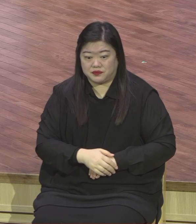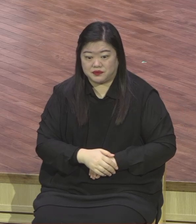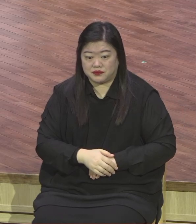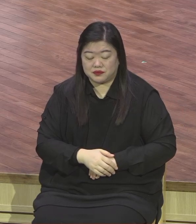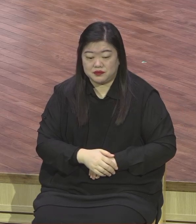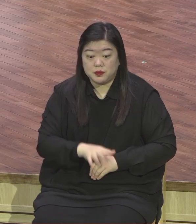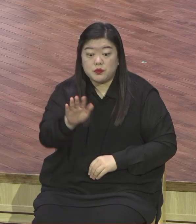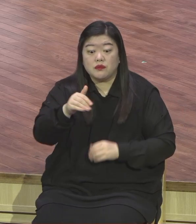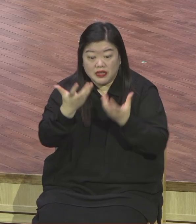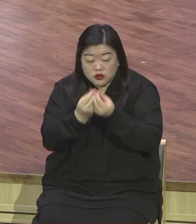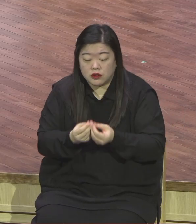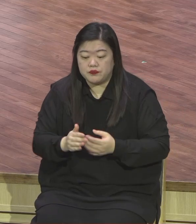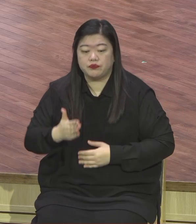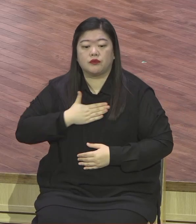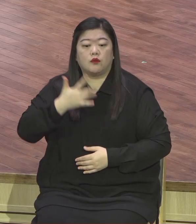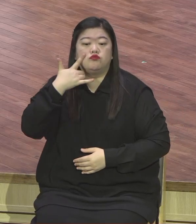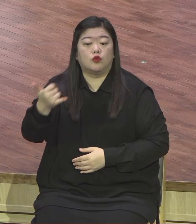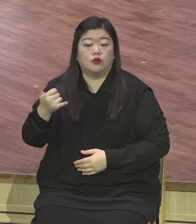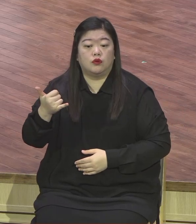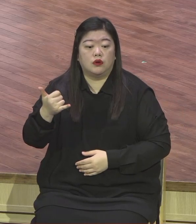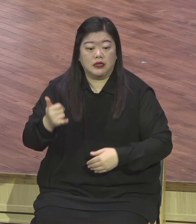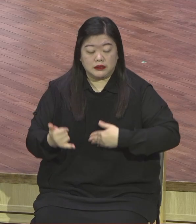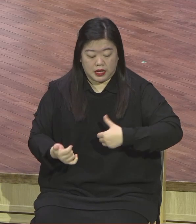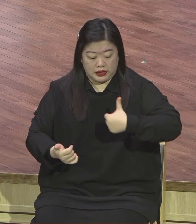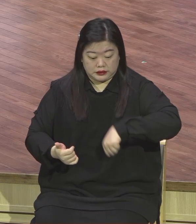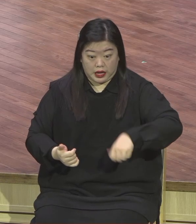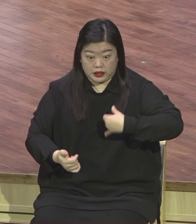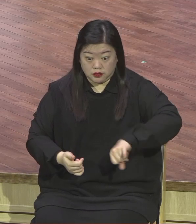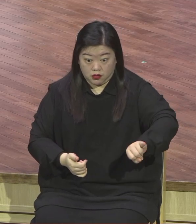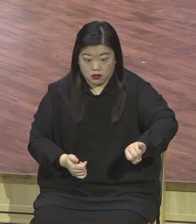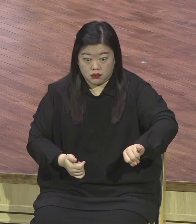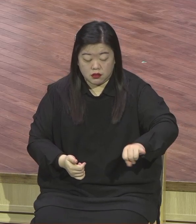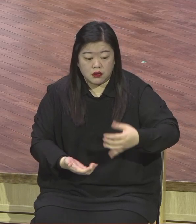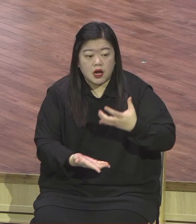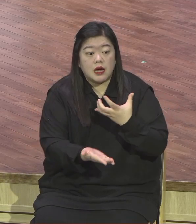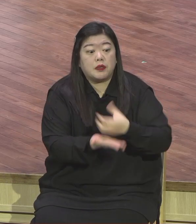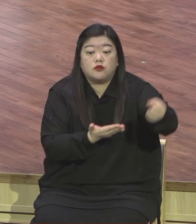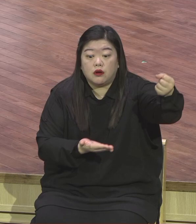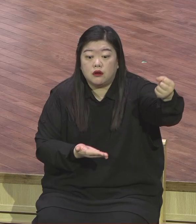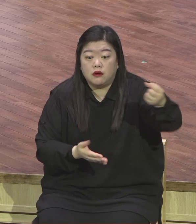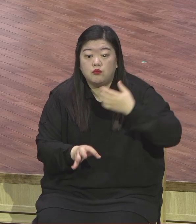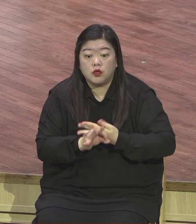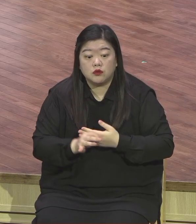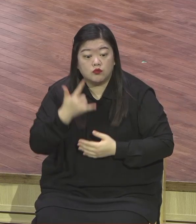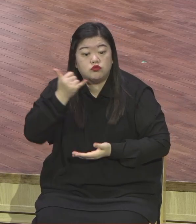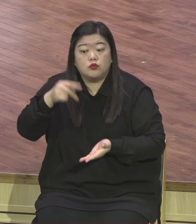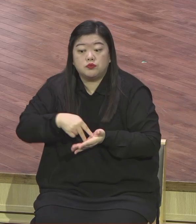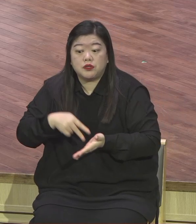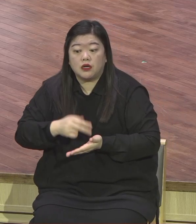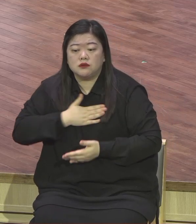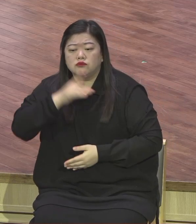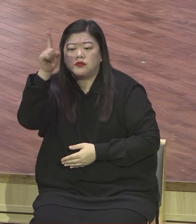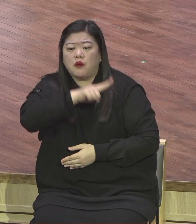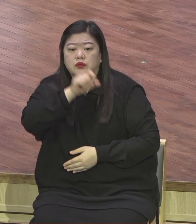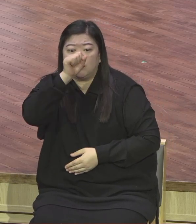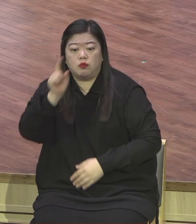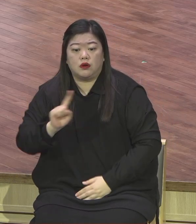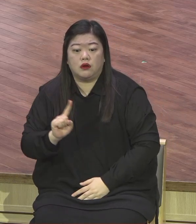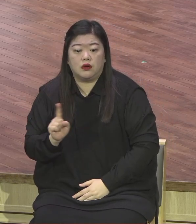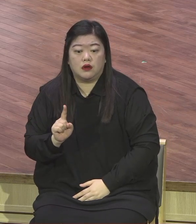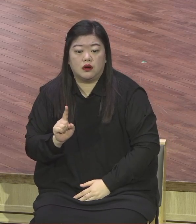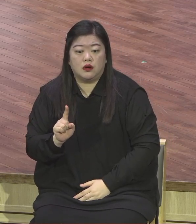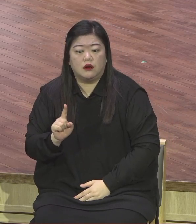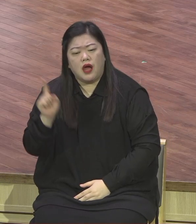뺏긴 걸 놔두게 했어요. 마귀 입장에서 볼 때 지새끼인데 지새끼를 예수가 뺏어간단 말이에요. 가만히 있겠습니까?